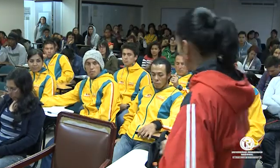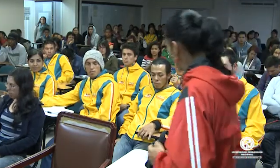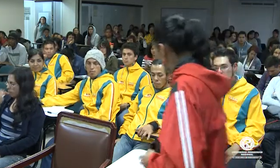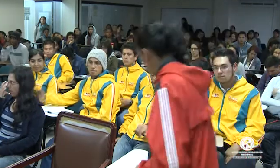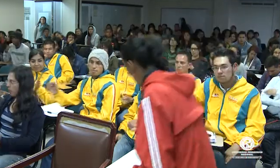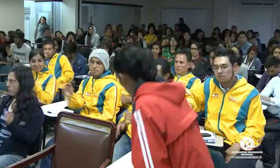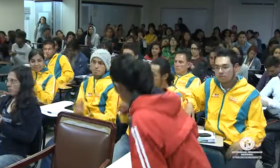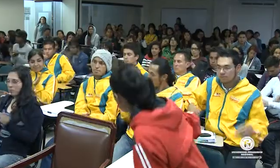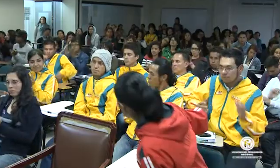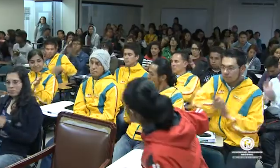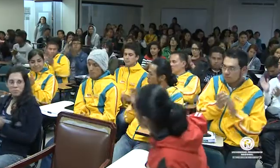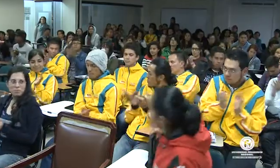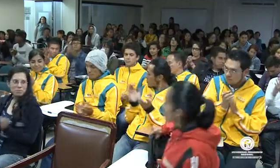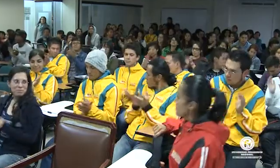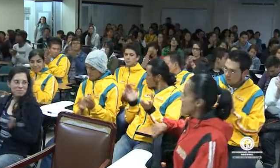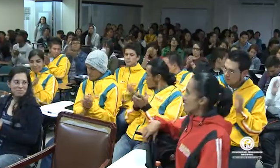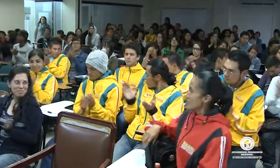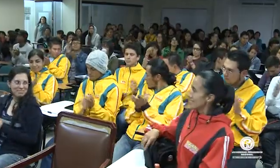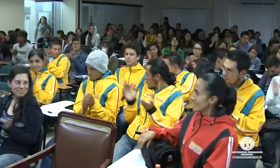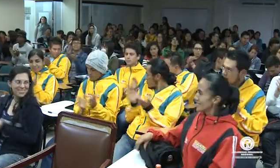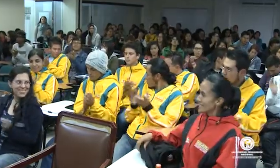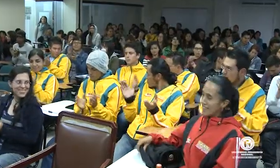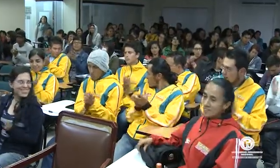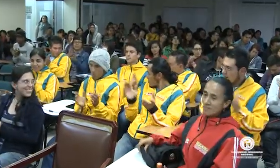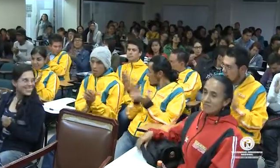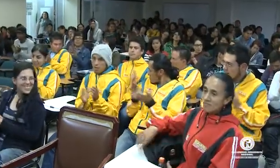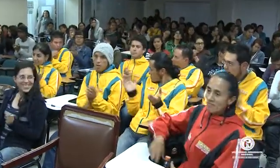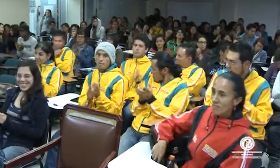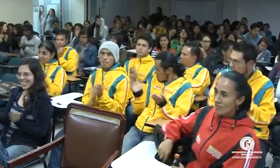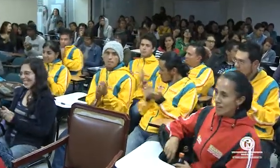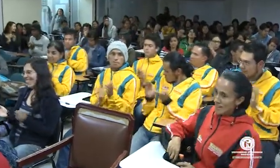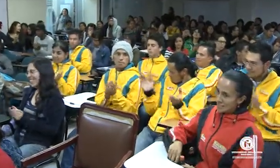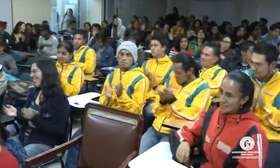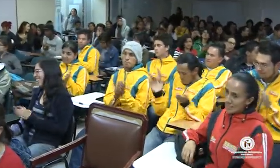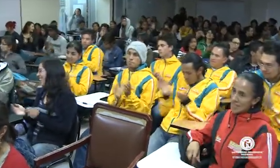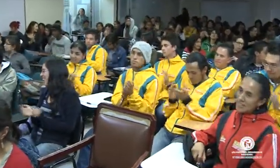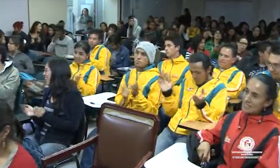aquí. Bueno, muchísimas gracias. Muchísimas gracias.